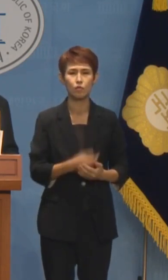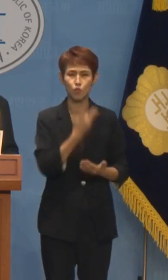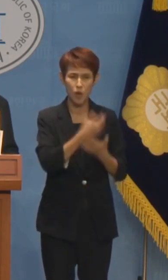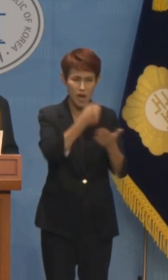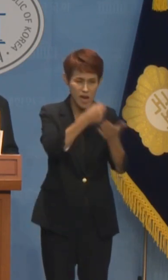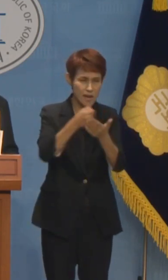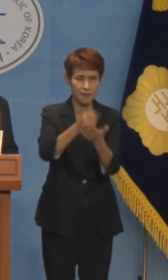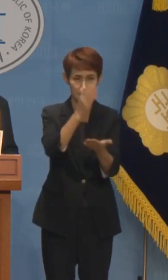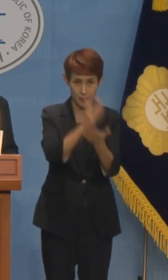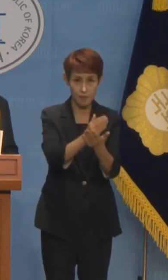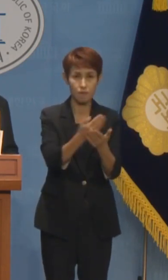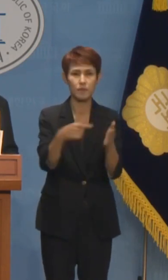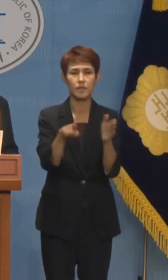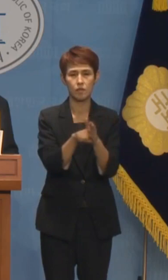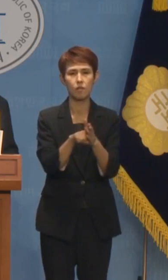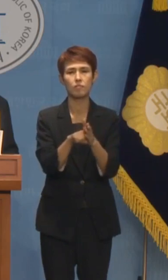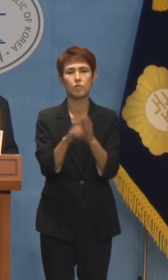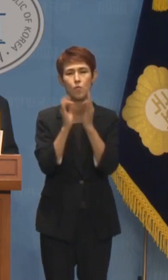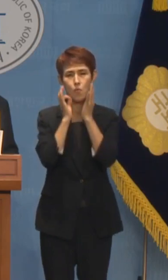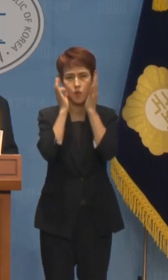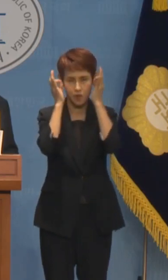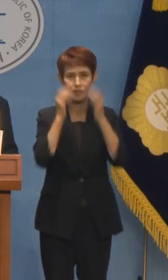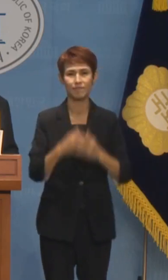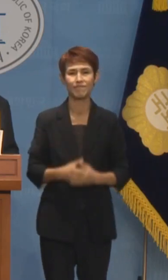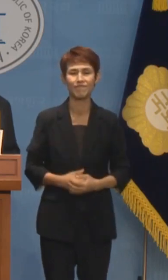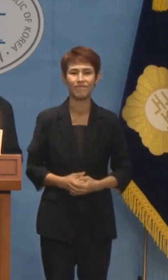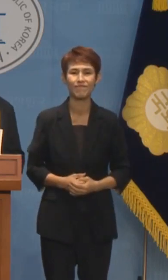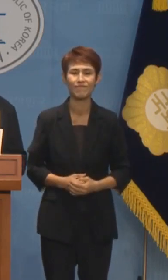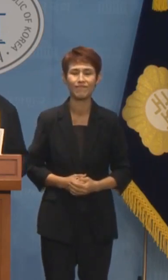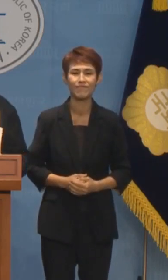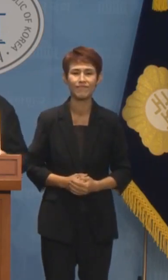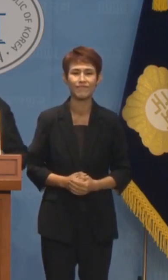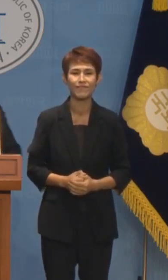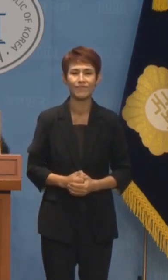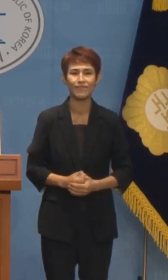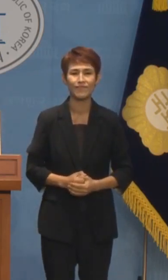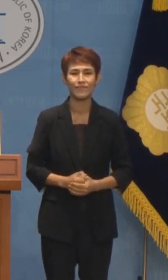권역 촛불행동 공동 대표님 예 소개해 드리도록